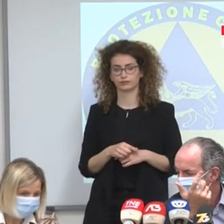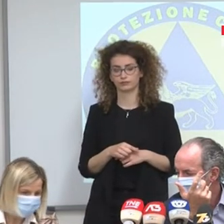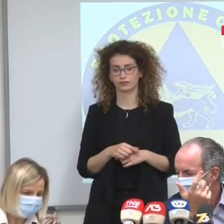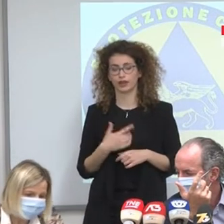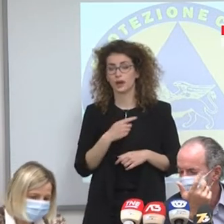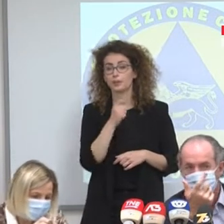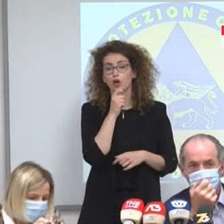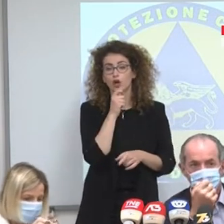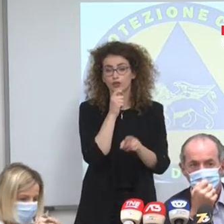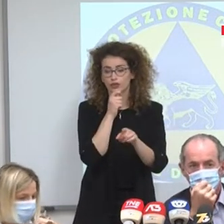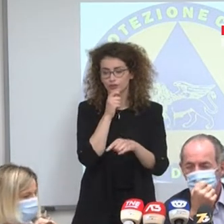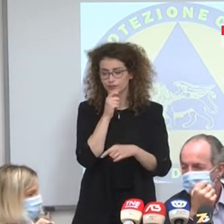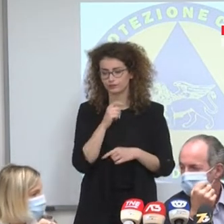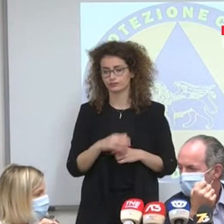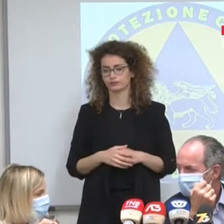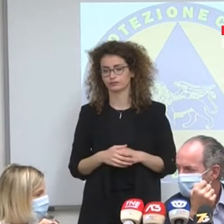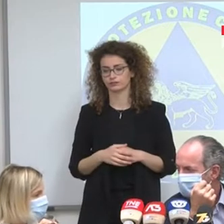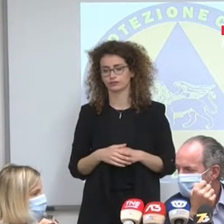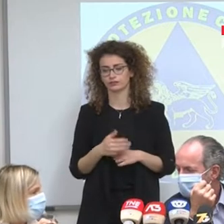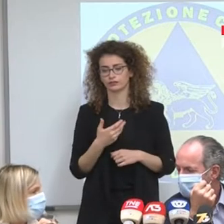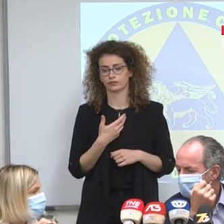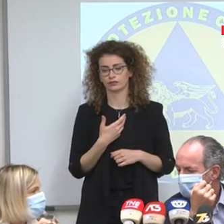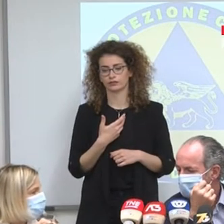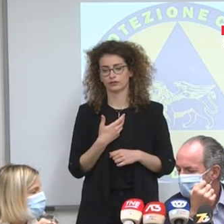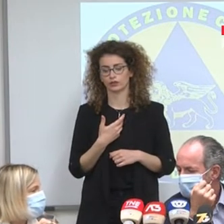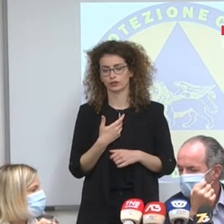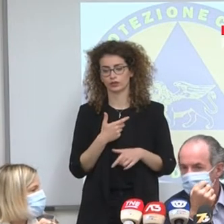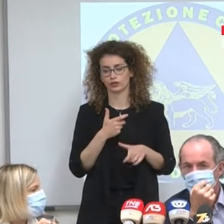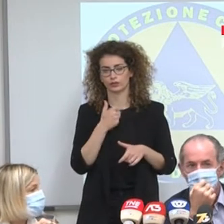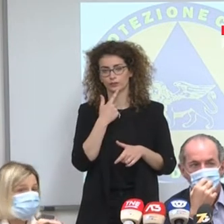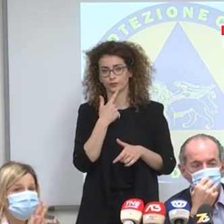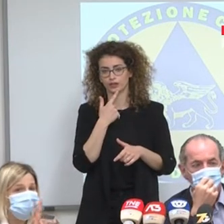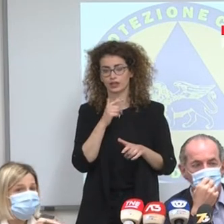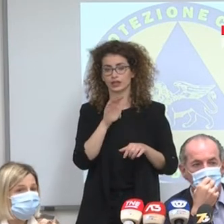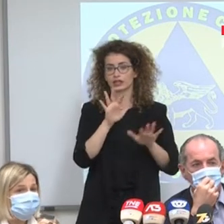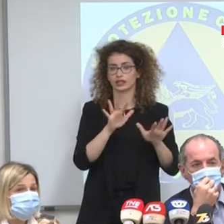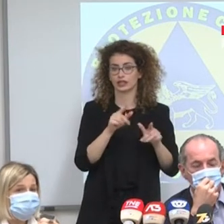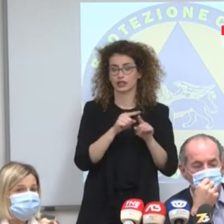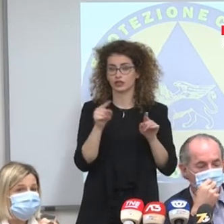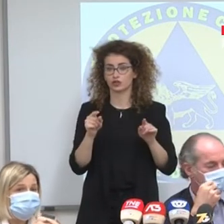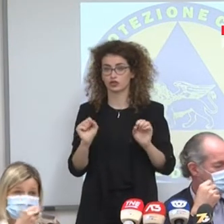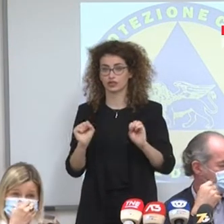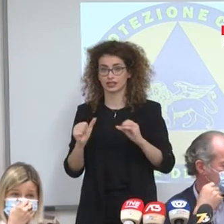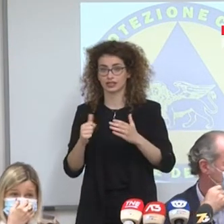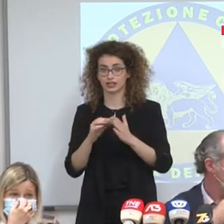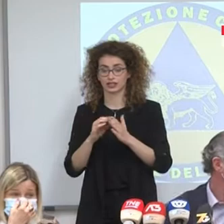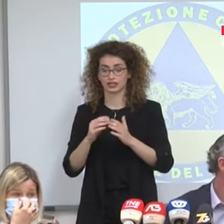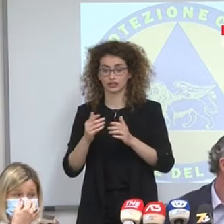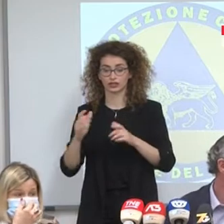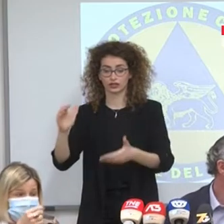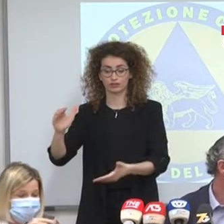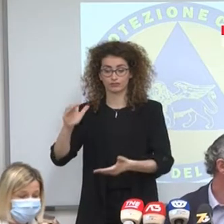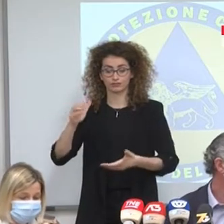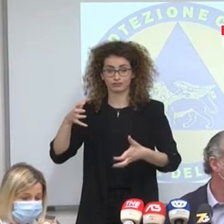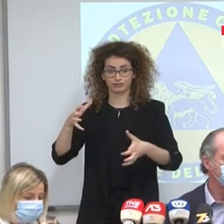di fattori che hanno comunicato una diminuzione degli arrivi dal 10 al 16. Non so di quale vaccino sono,